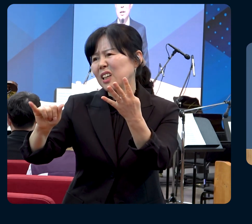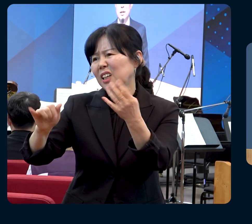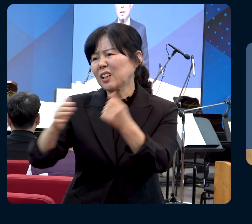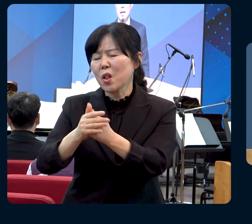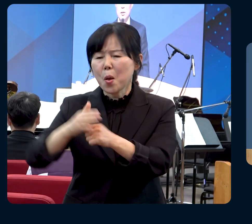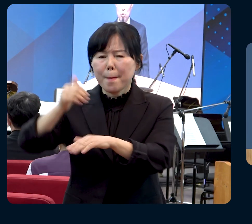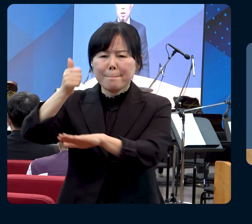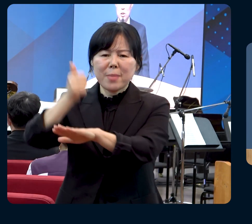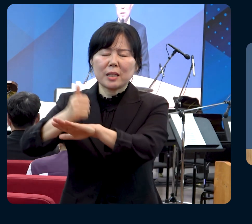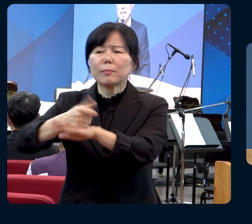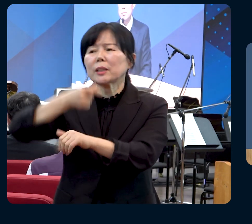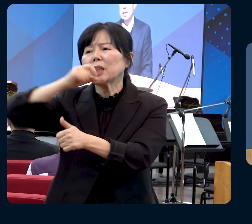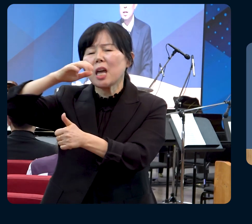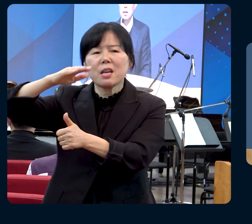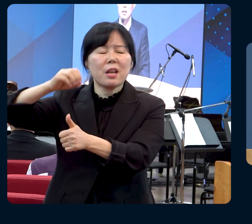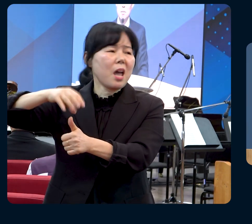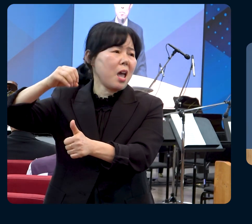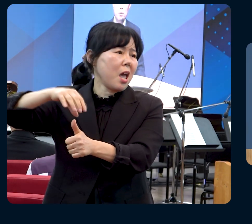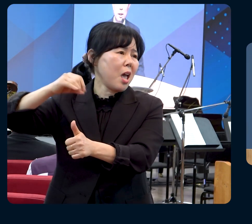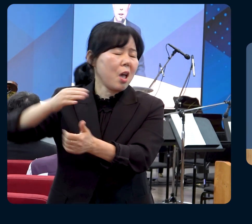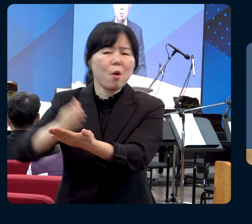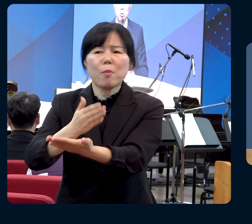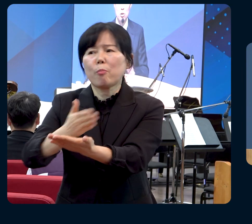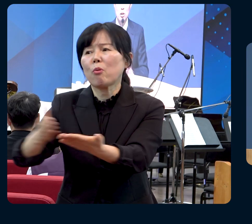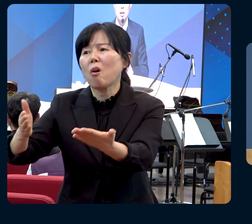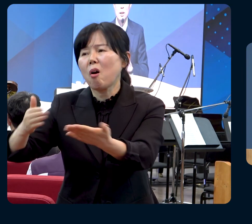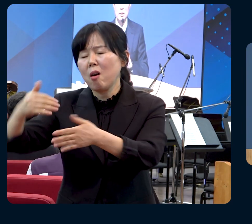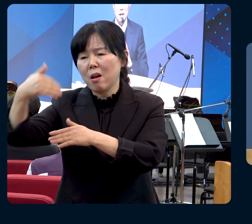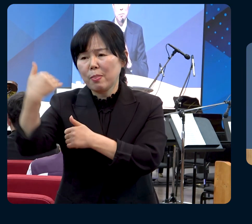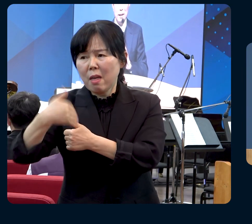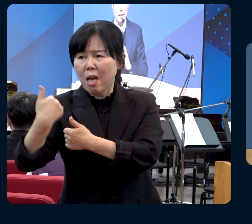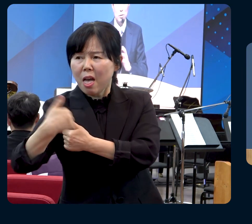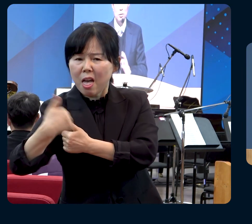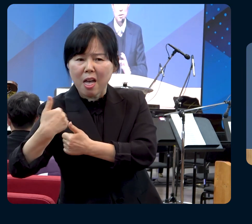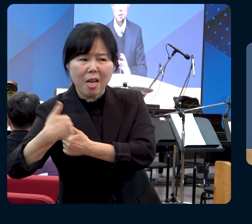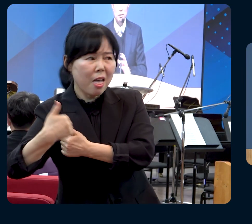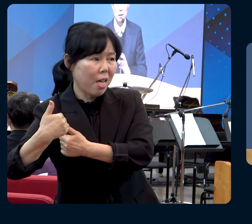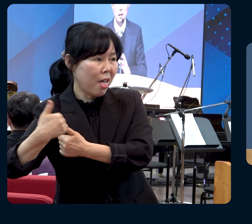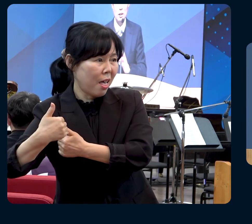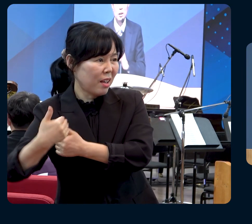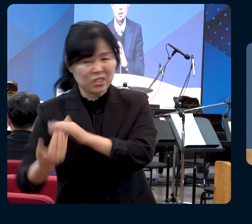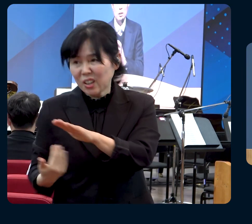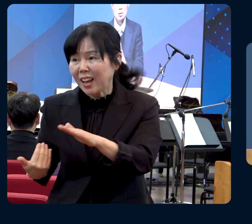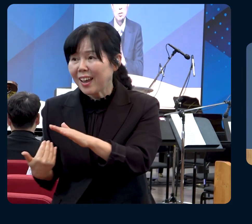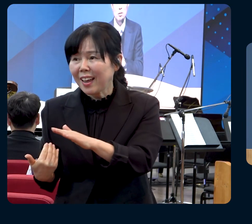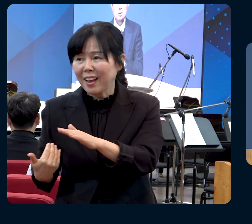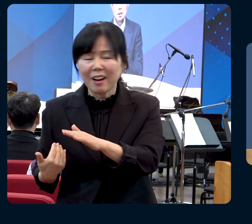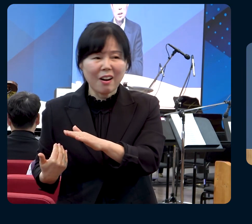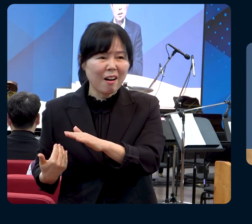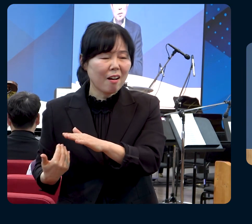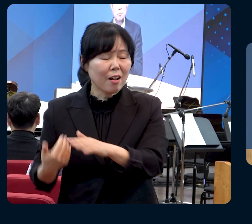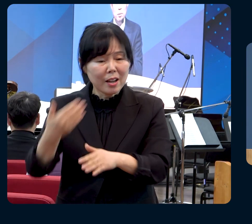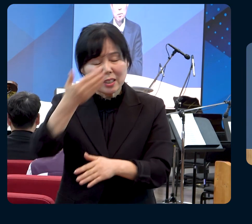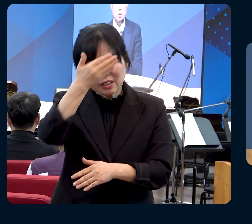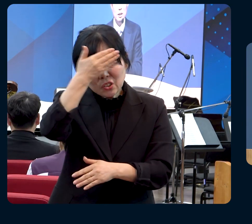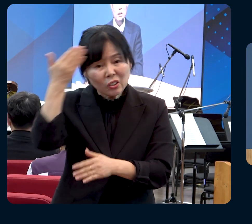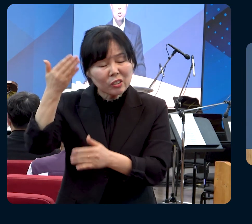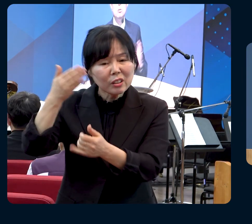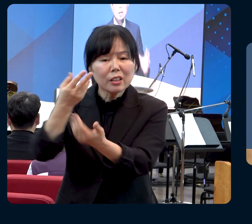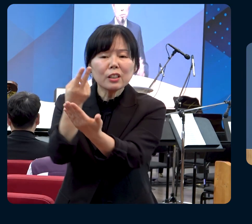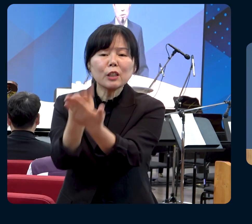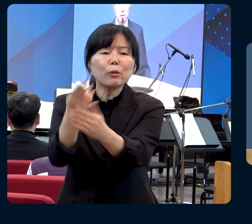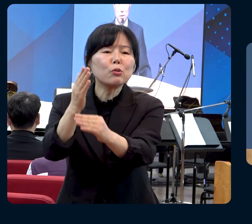세례, 죽기 전에 마지막 세례를 베풀어 달라는 요청을 제가 받았었거든요. 그 청년이 있는